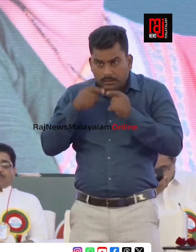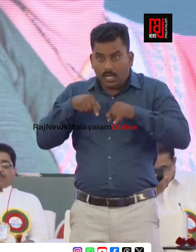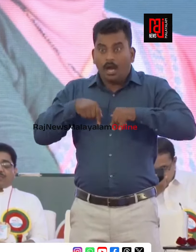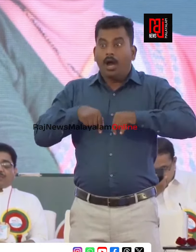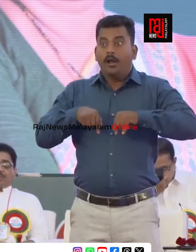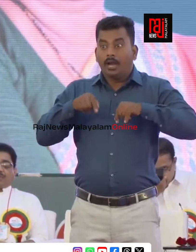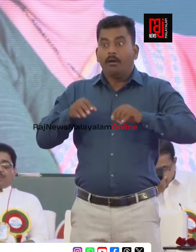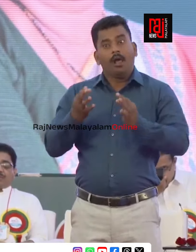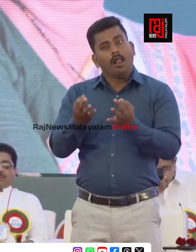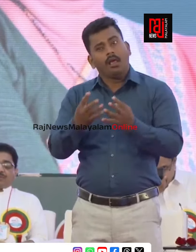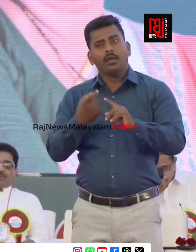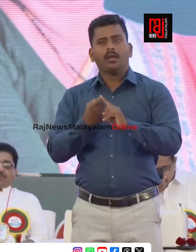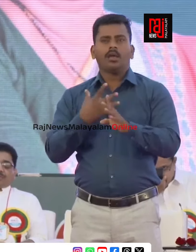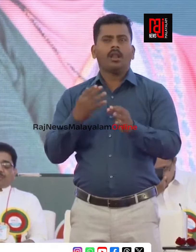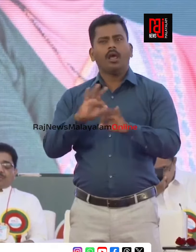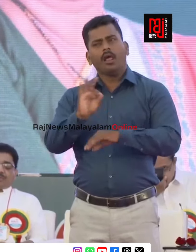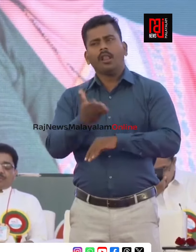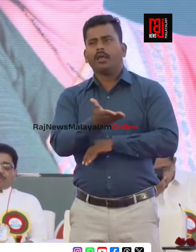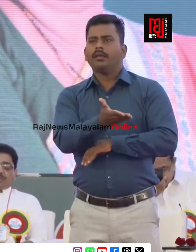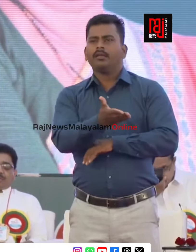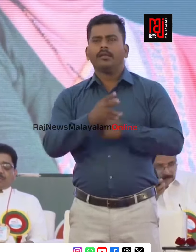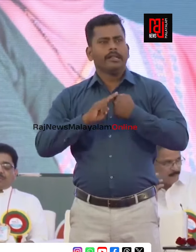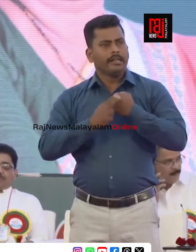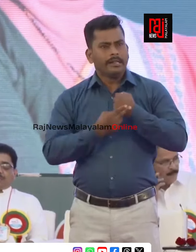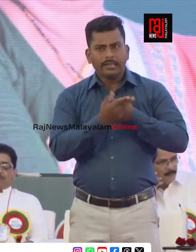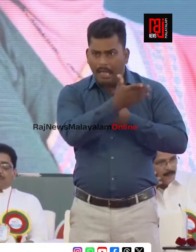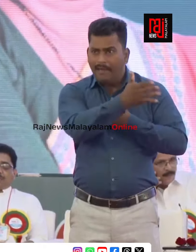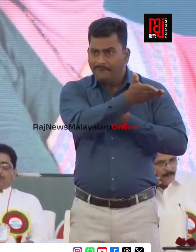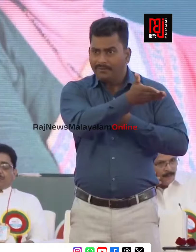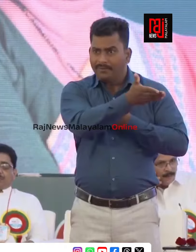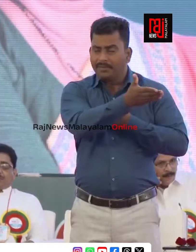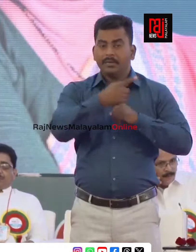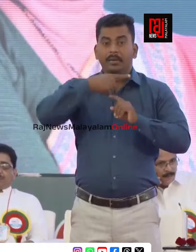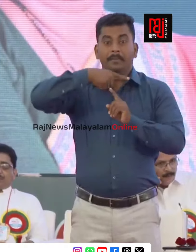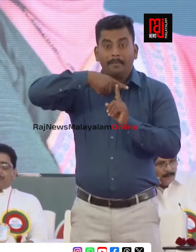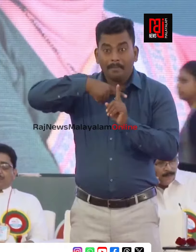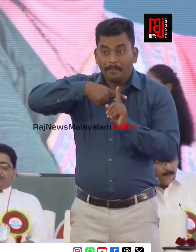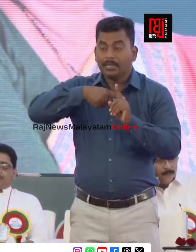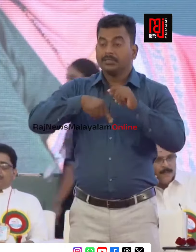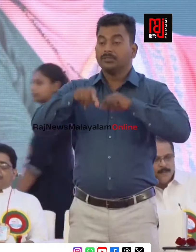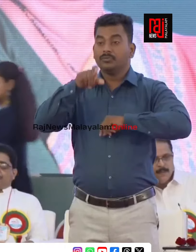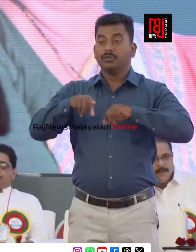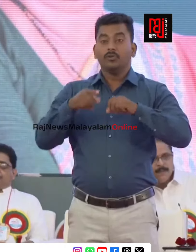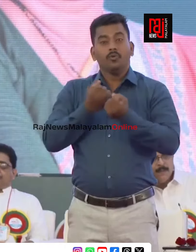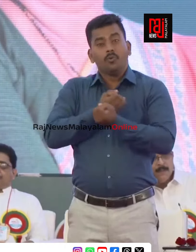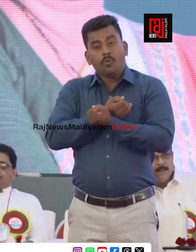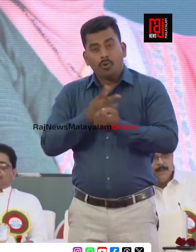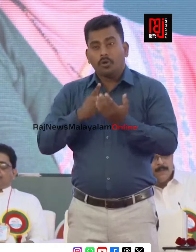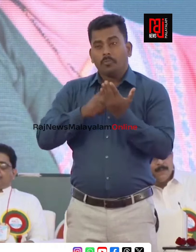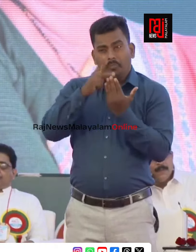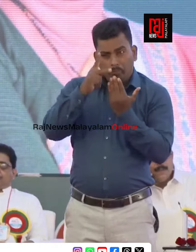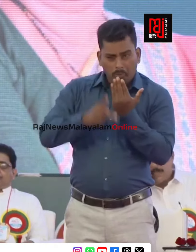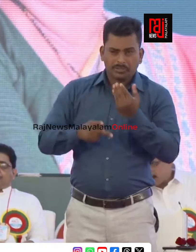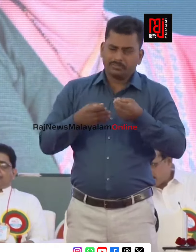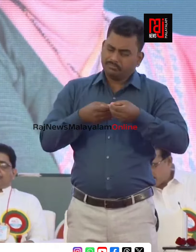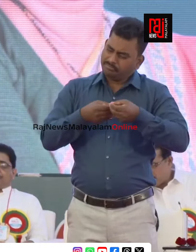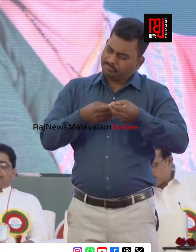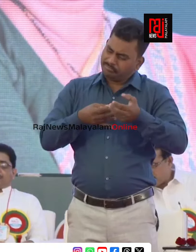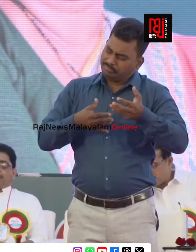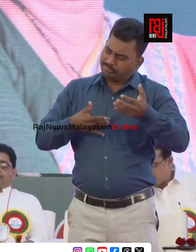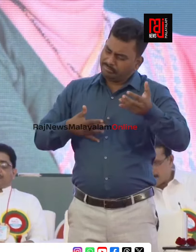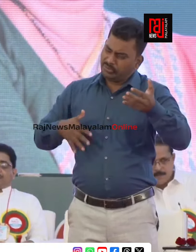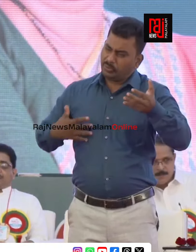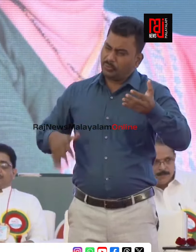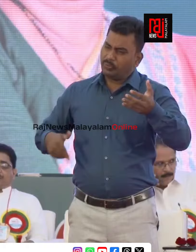ജീവിതാവസാനം വരെ ഭിന്നശേഷി വ്യക്തികളെ അനുധാവനം ചെയ്യുന്ന അനുയാത്ര പദ്ധതി ഒരു മാതൃകാ പദ്ധതിയായിട്ടാണ്